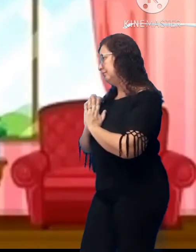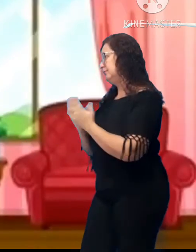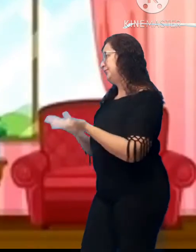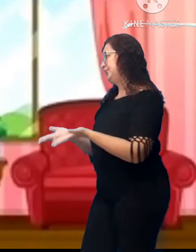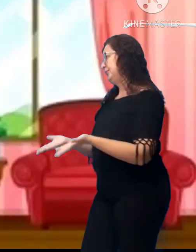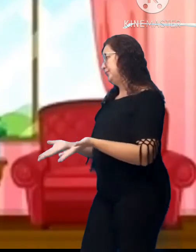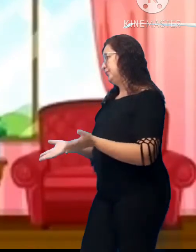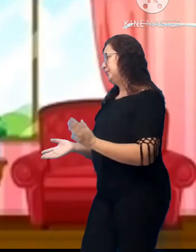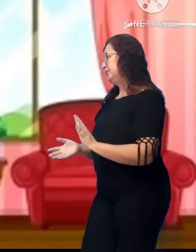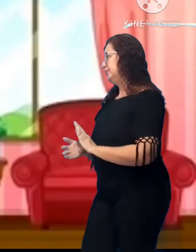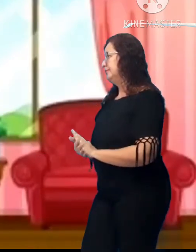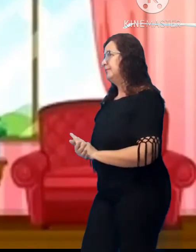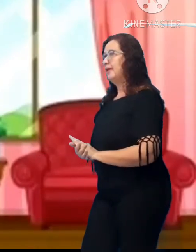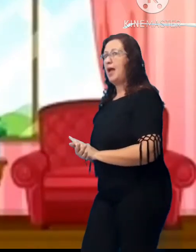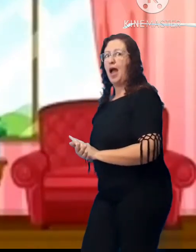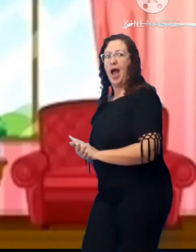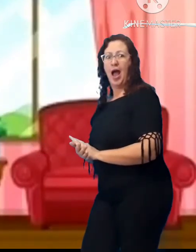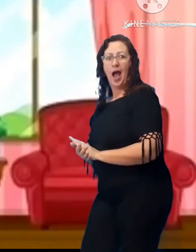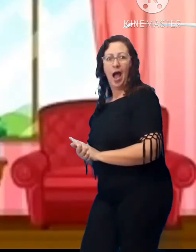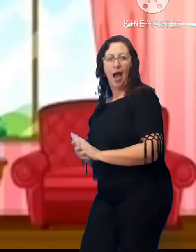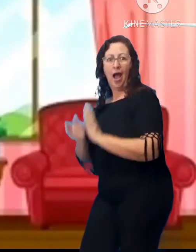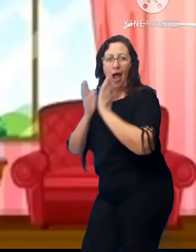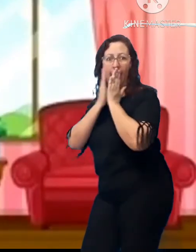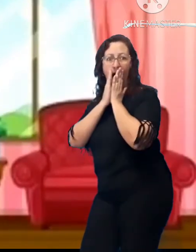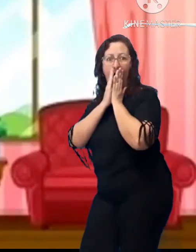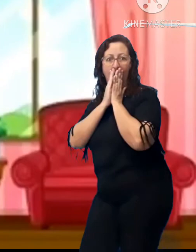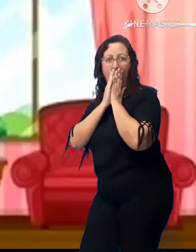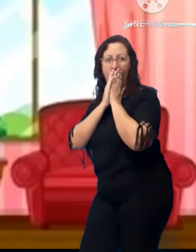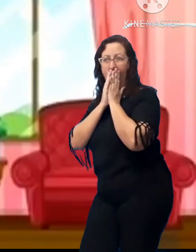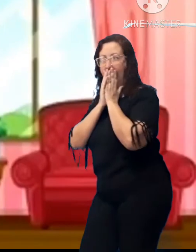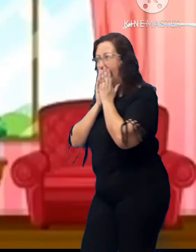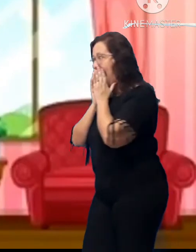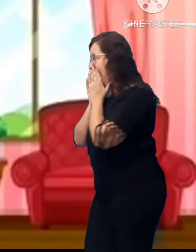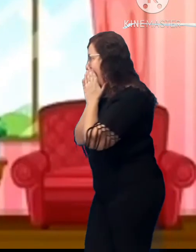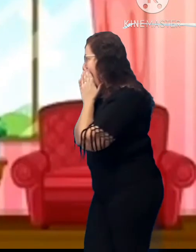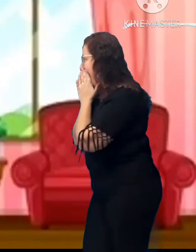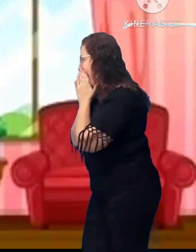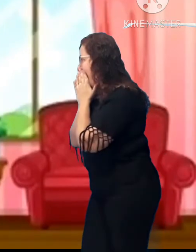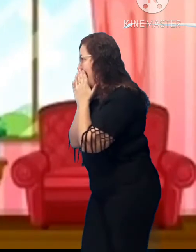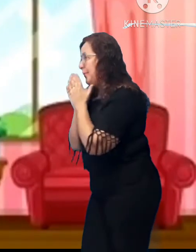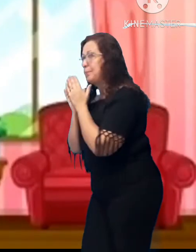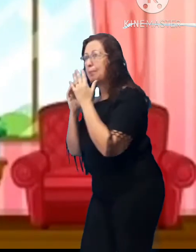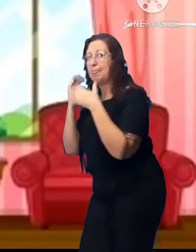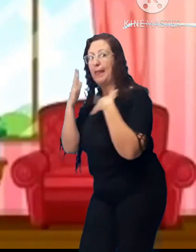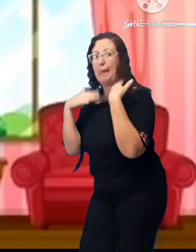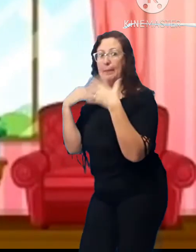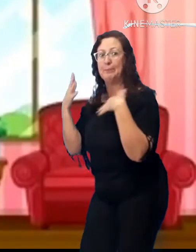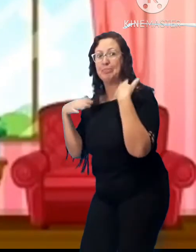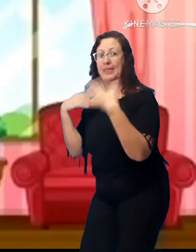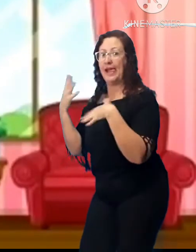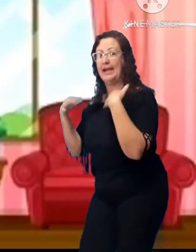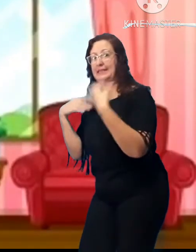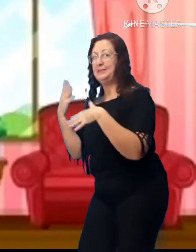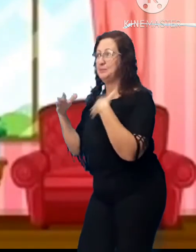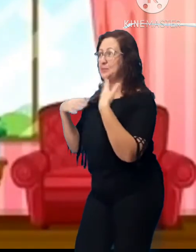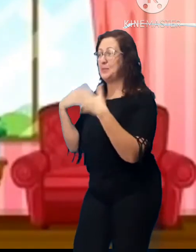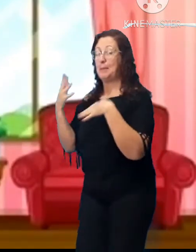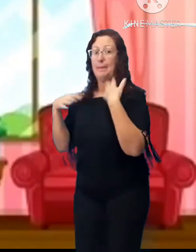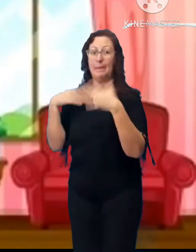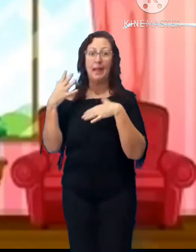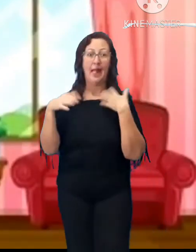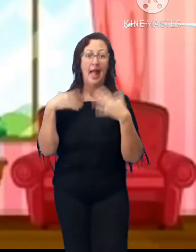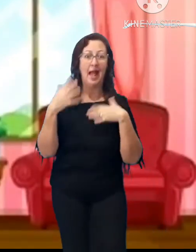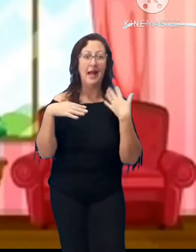Eu sei fazer chocolate. Pra lá, lá, lá, lá, lá. Eu sei fazer